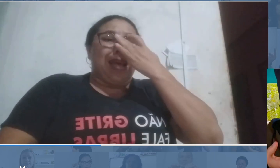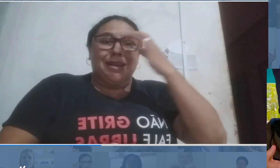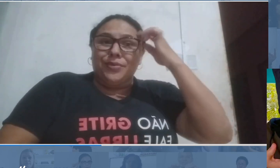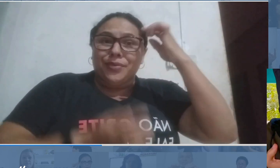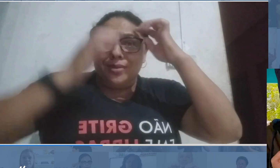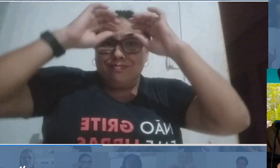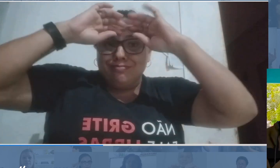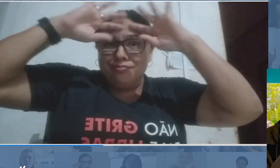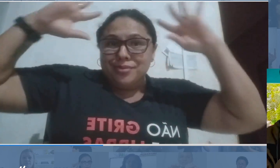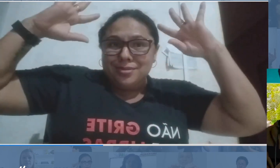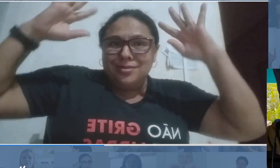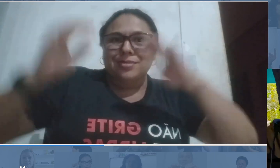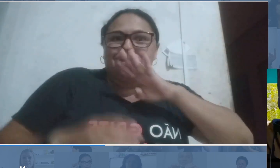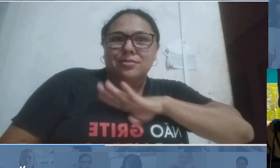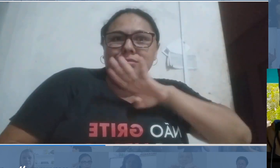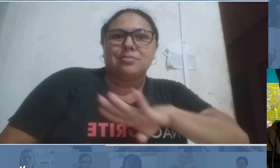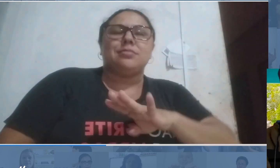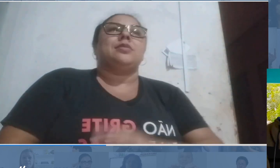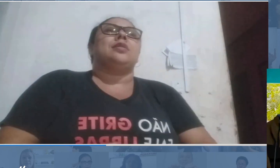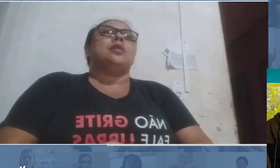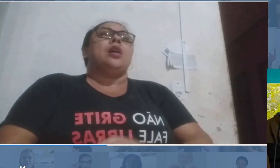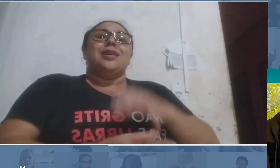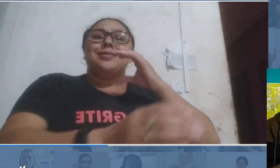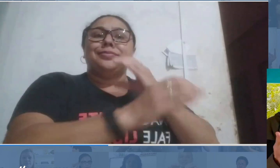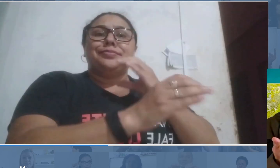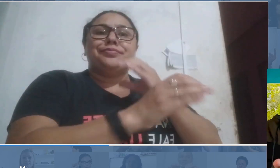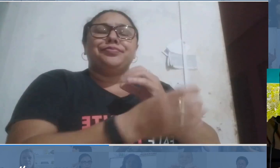aprendendo palavra por palavra, sinal por sinal,